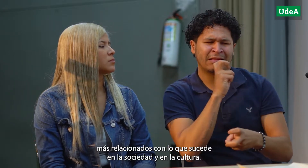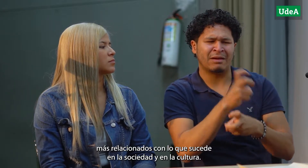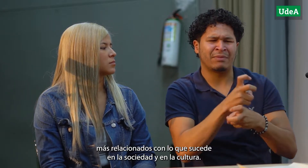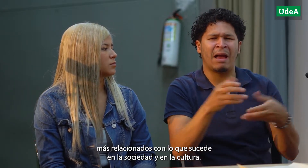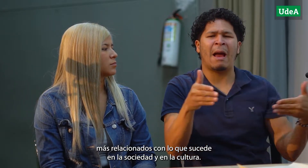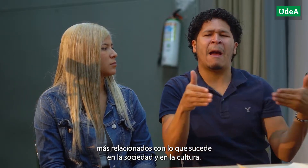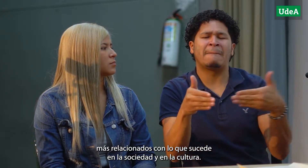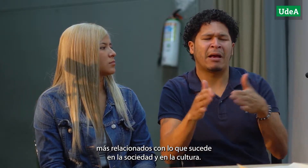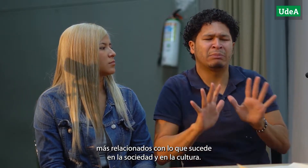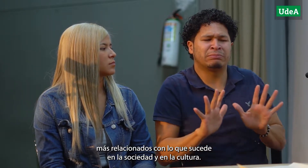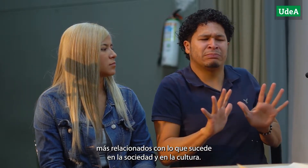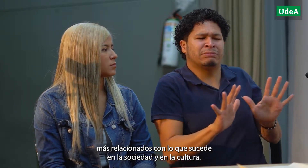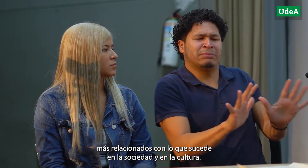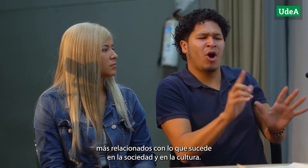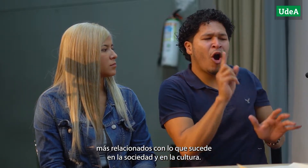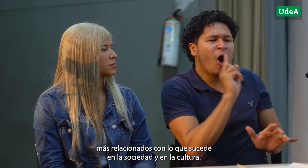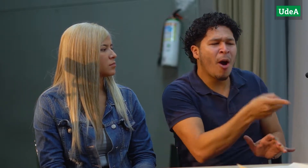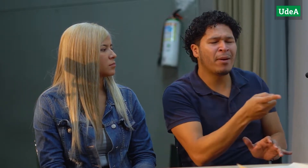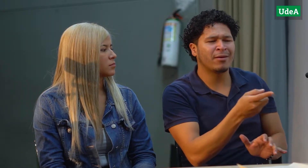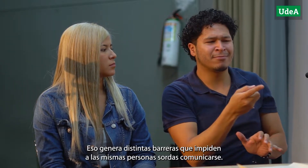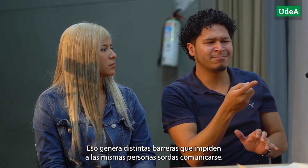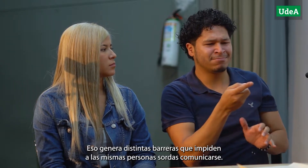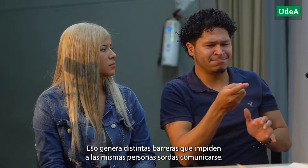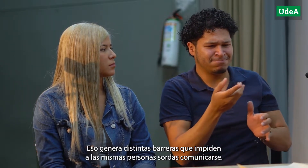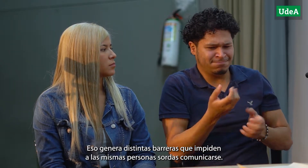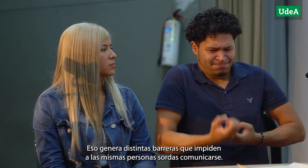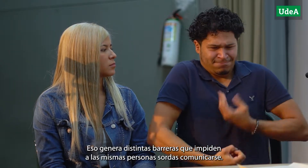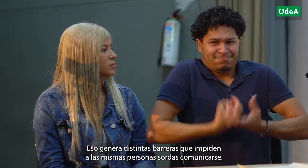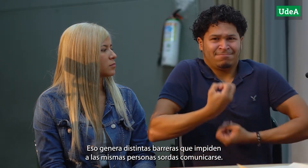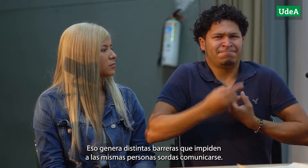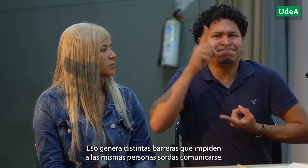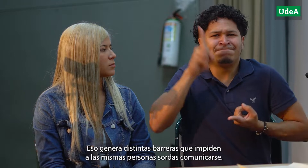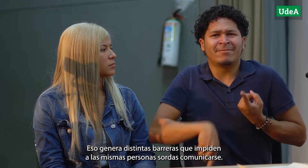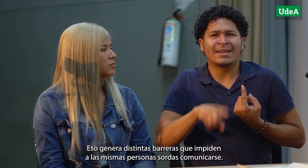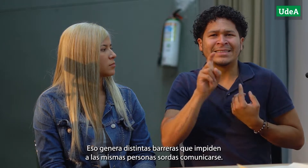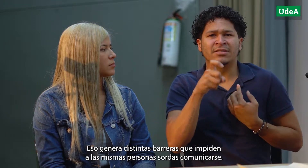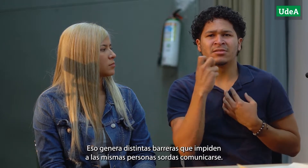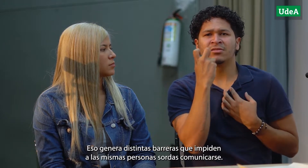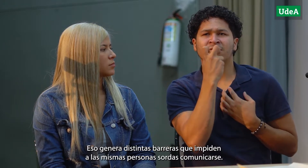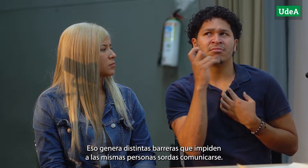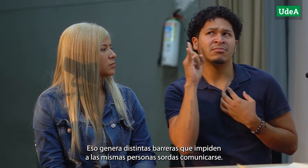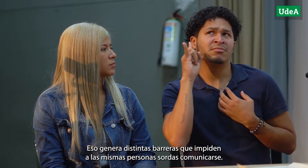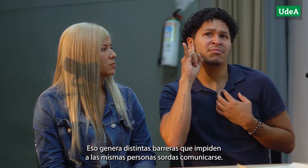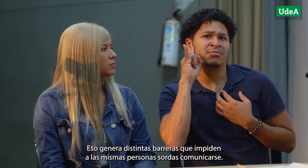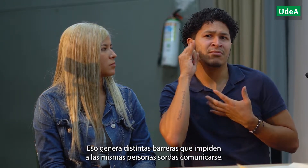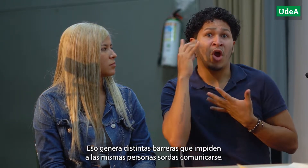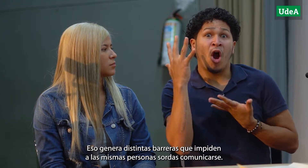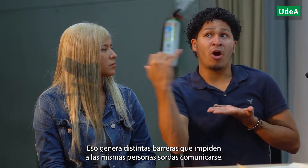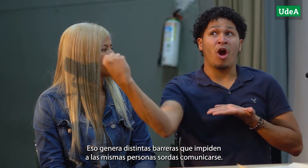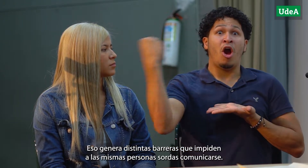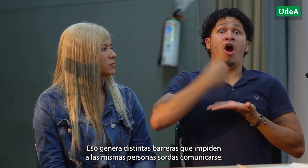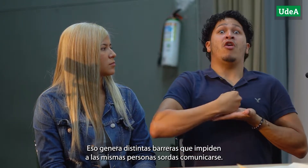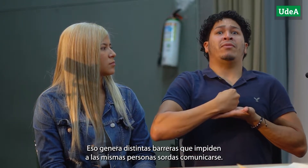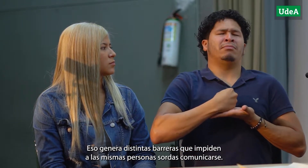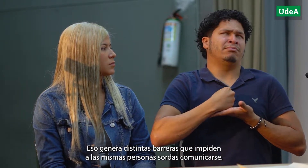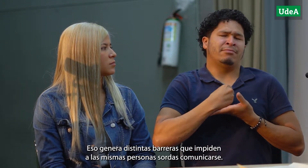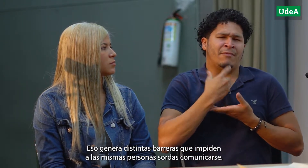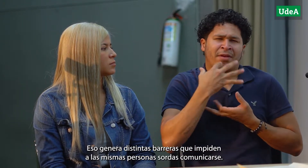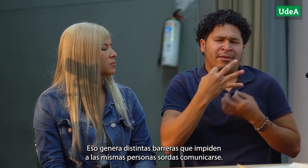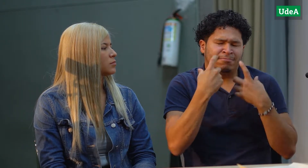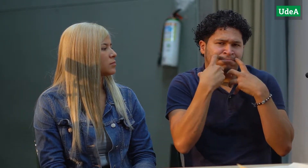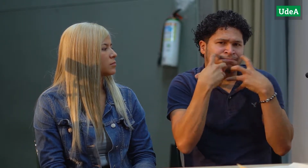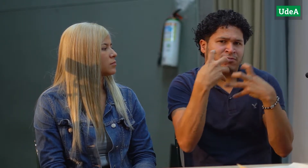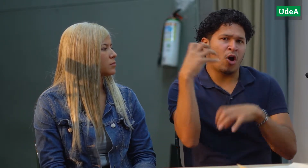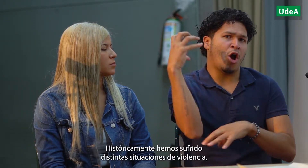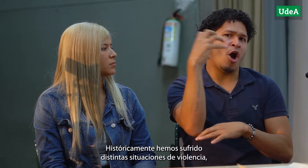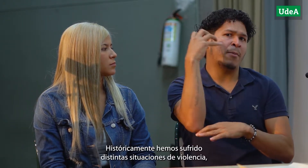con lo que sucede en la sociedad y en la cultura. Esto genera distintas barreras que impiden a las mismas personas sordas